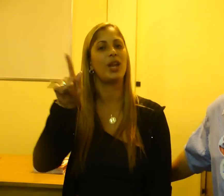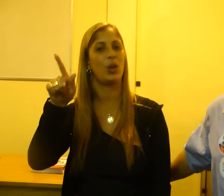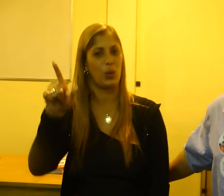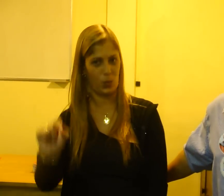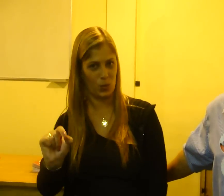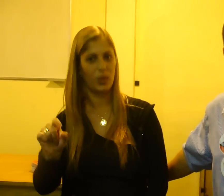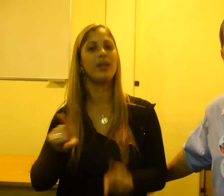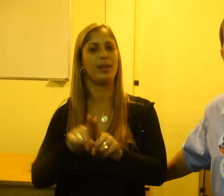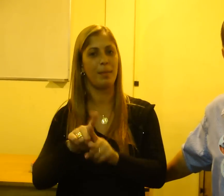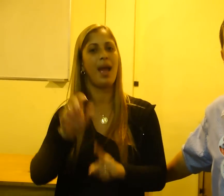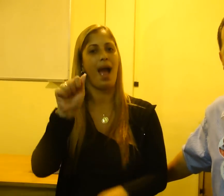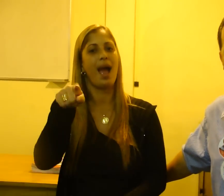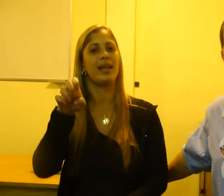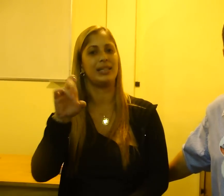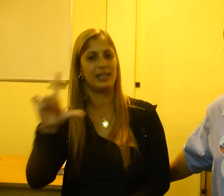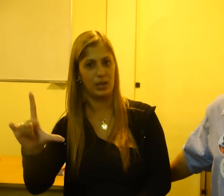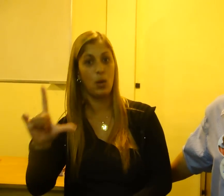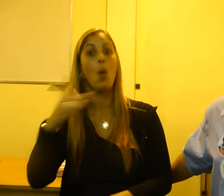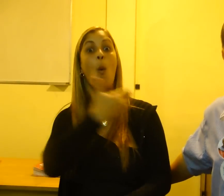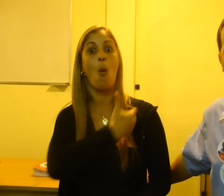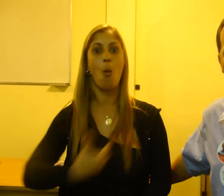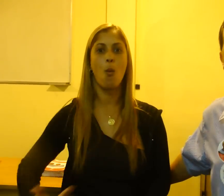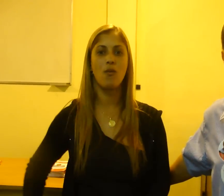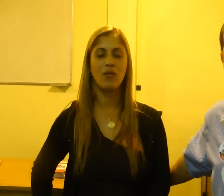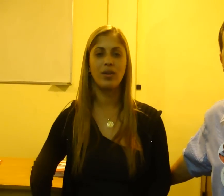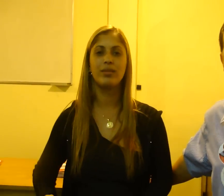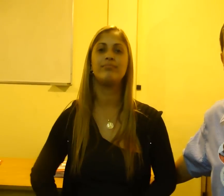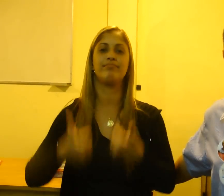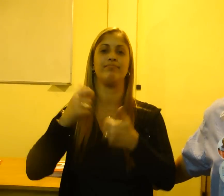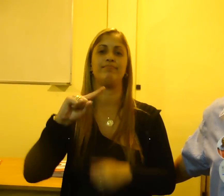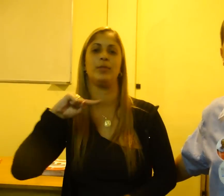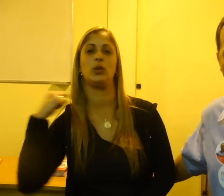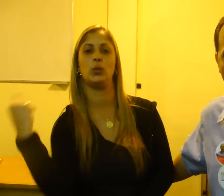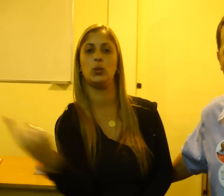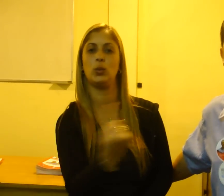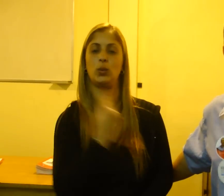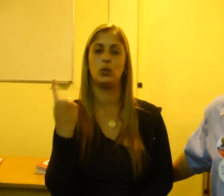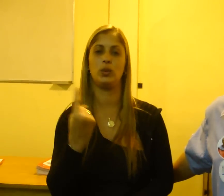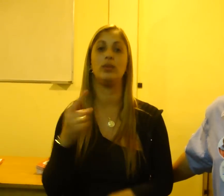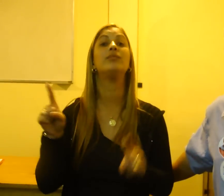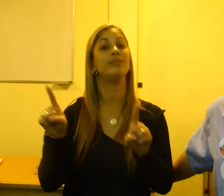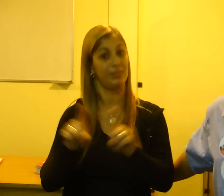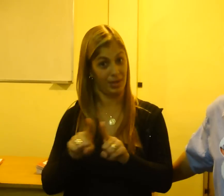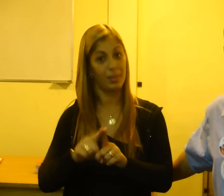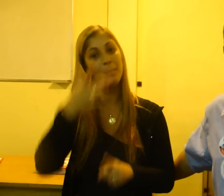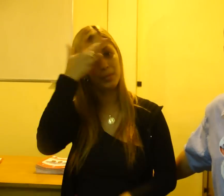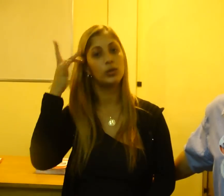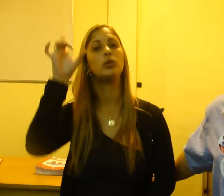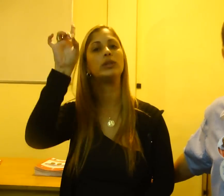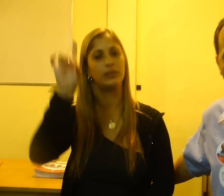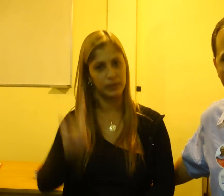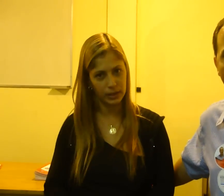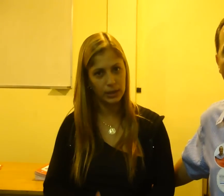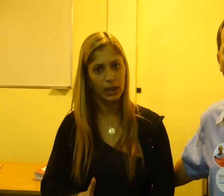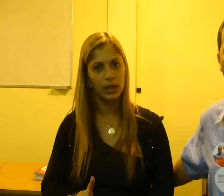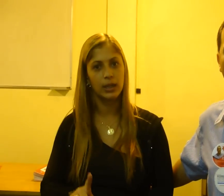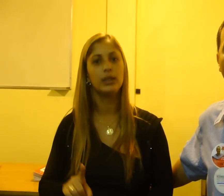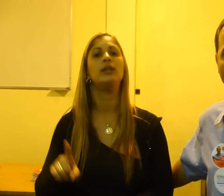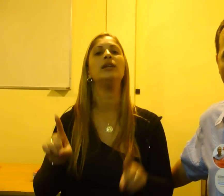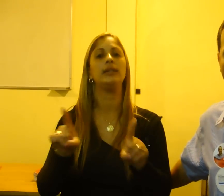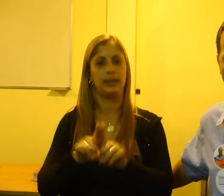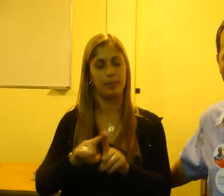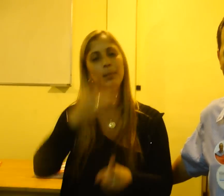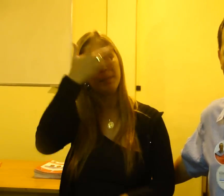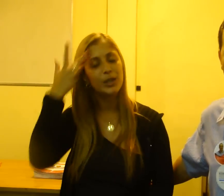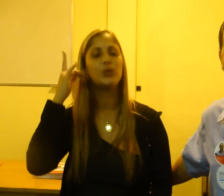Axel de fazerem um governo para todos e para todas, inclusive para as pessoas com deficiência, inclusive para